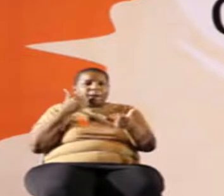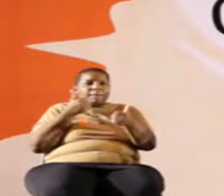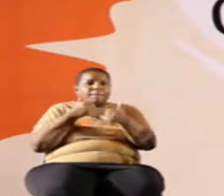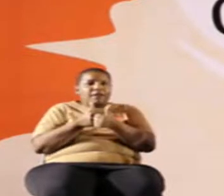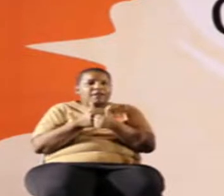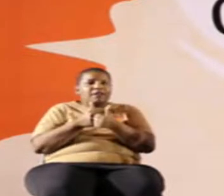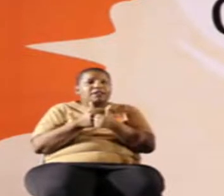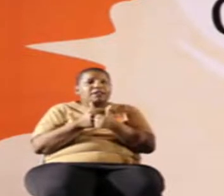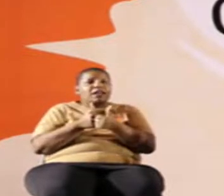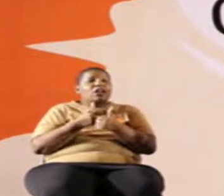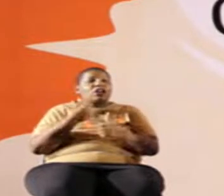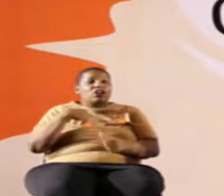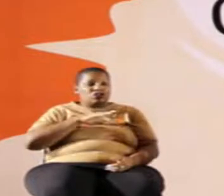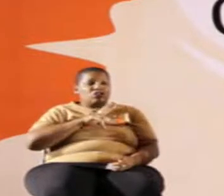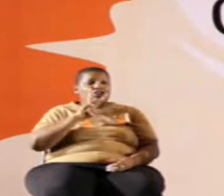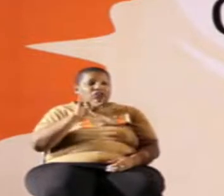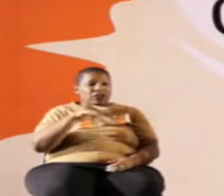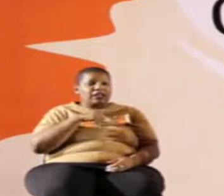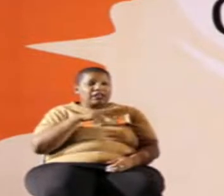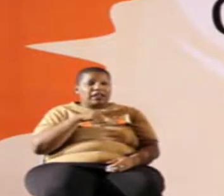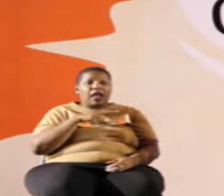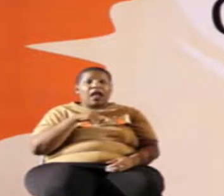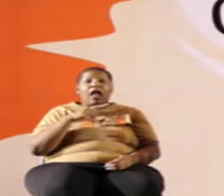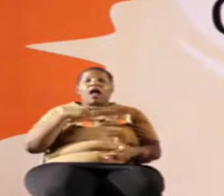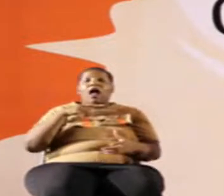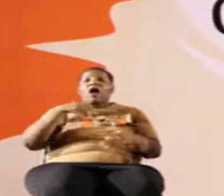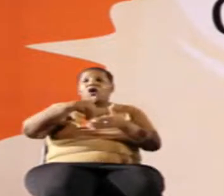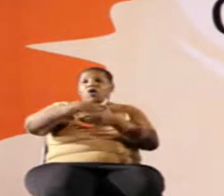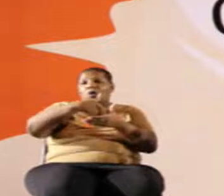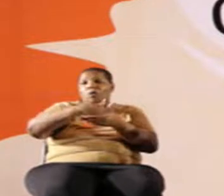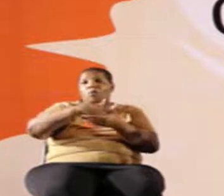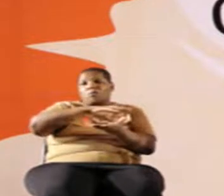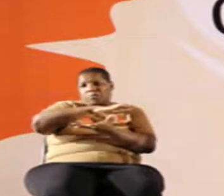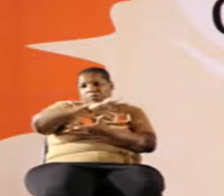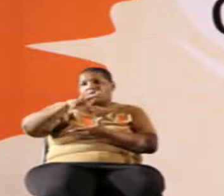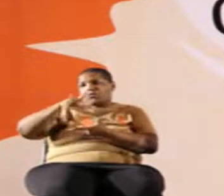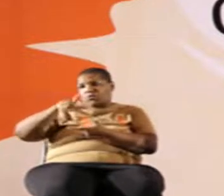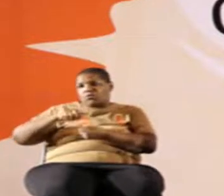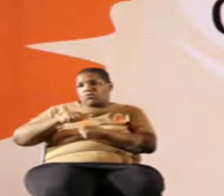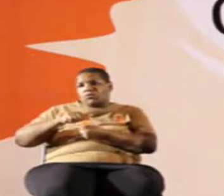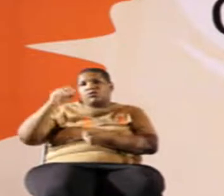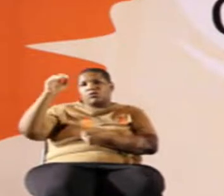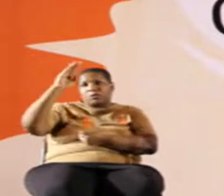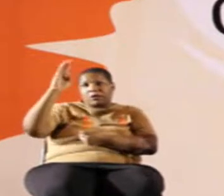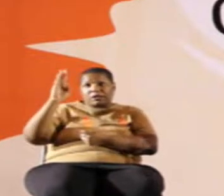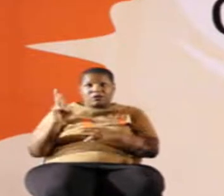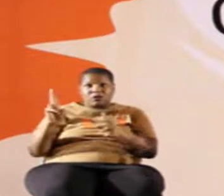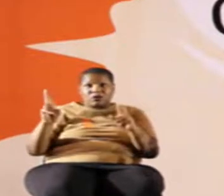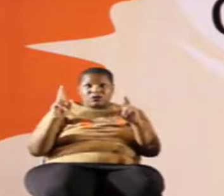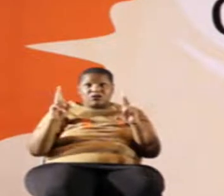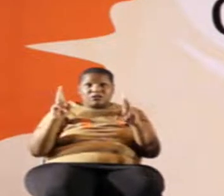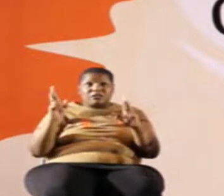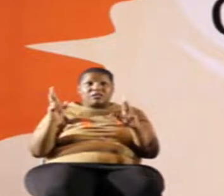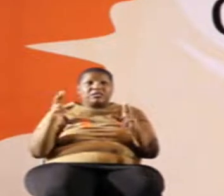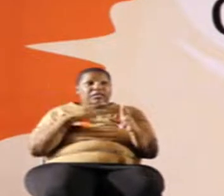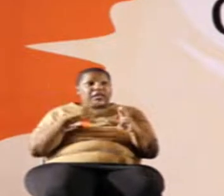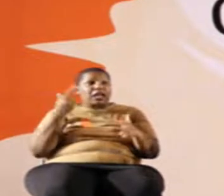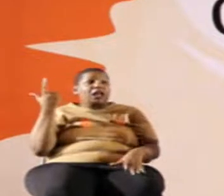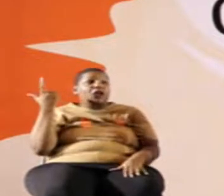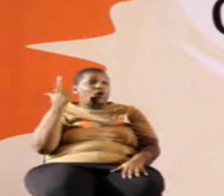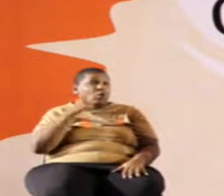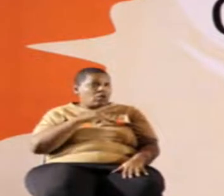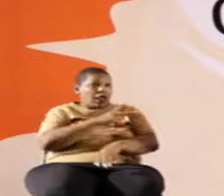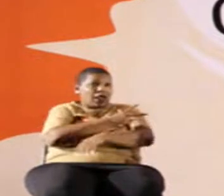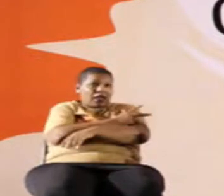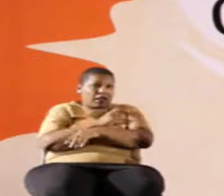a gente vai ter também a Copa do Mundo, e que o Brasil, não é, a gente torce para que venha se sagrar